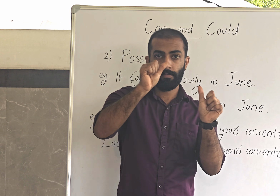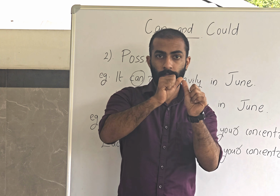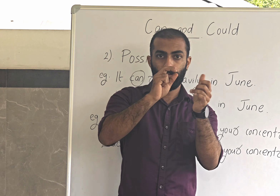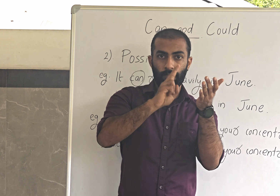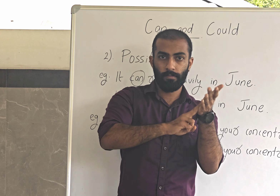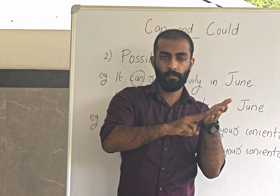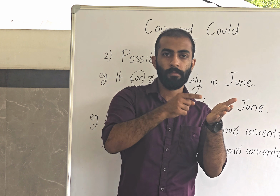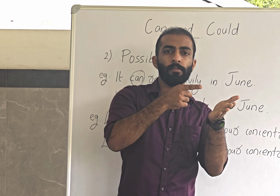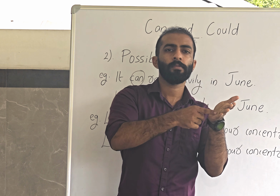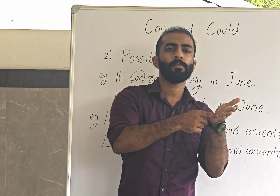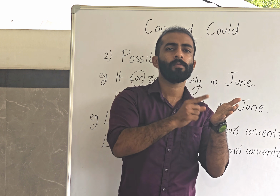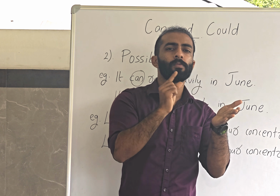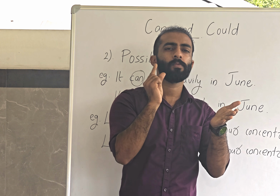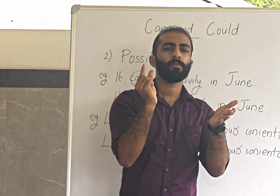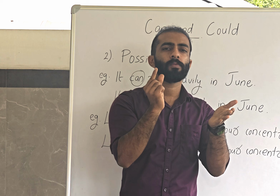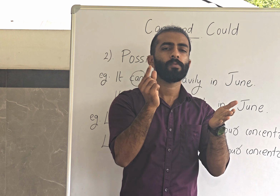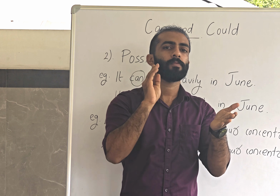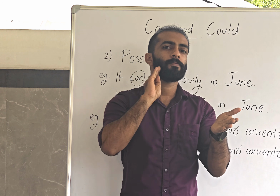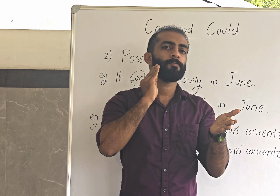സംഭവിക്കാനുള്ള സാധ്യത. ഇവിടെ ക്യാൻ